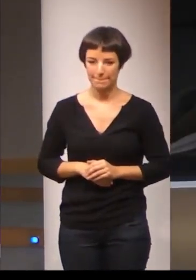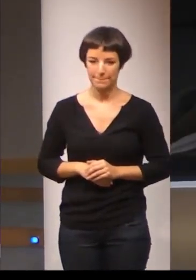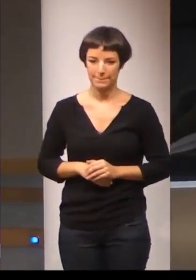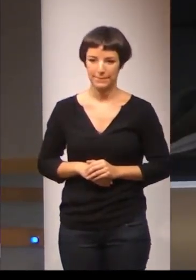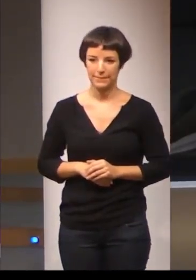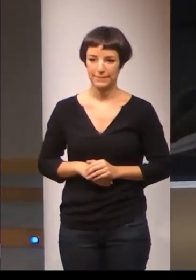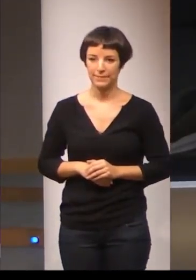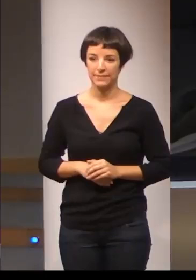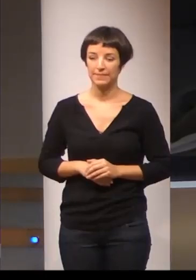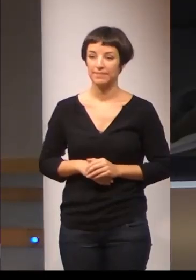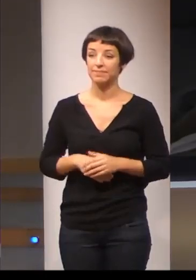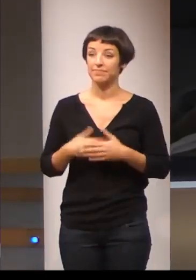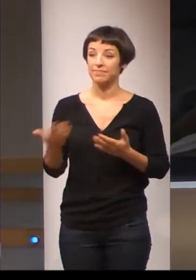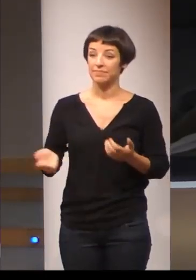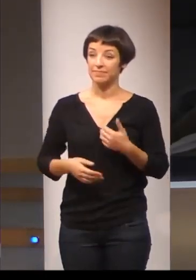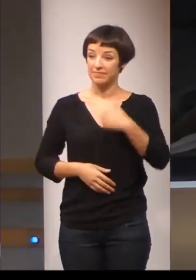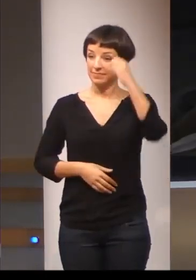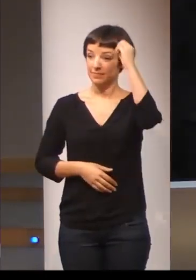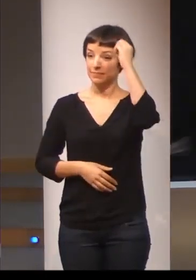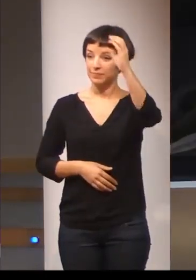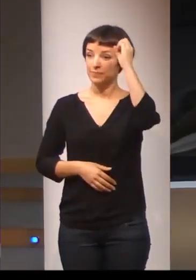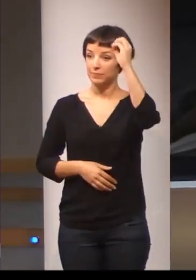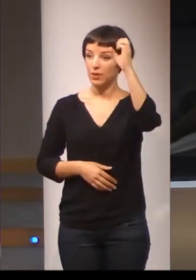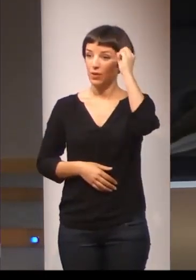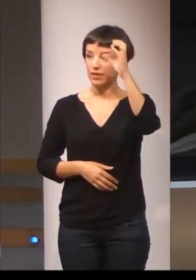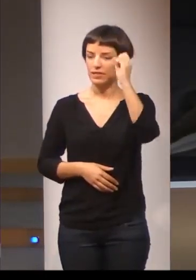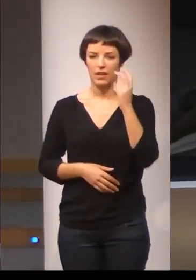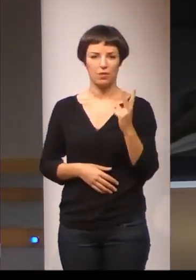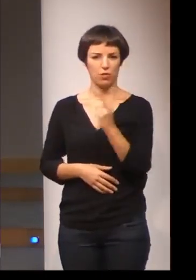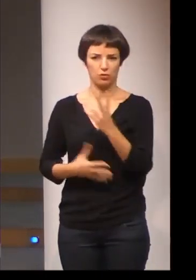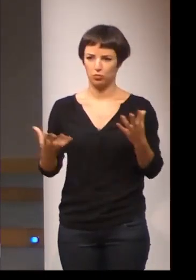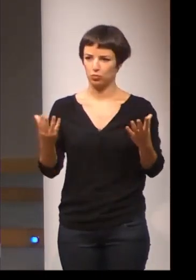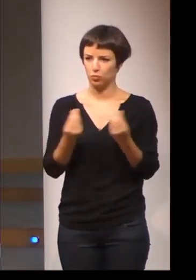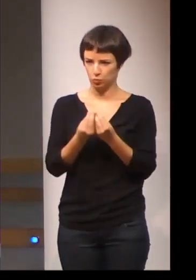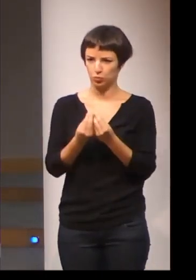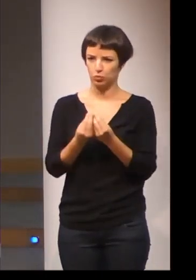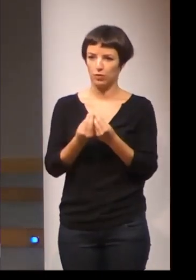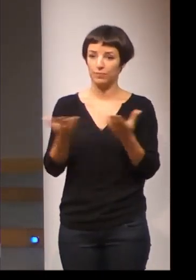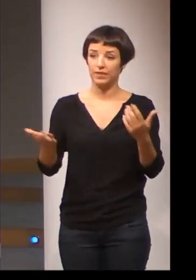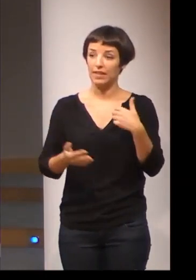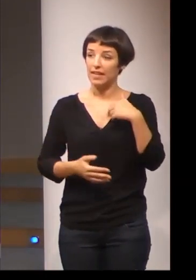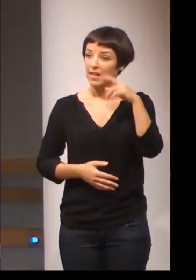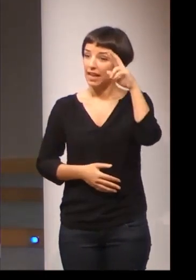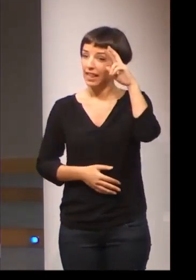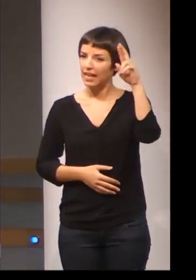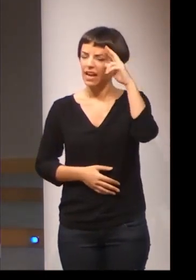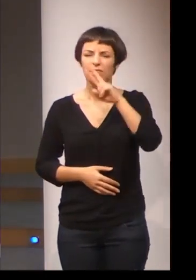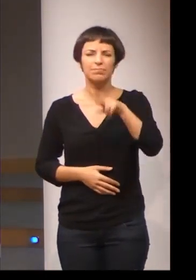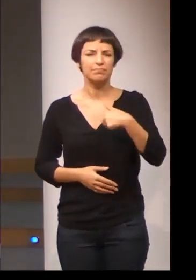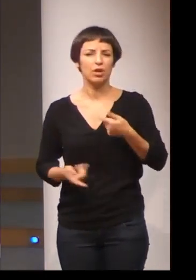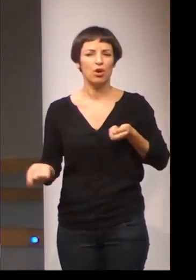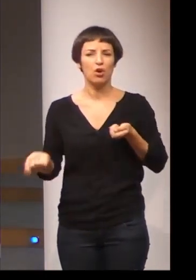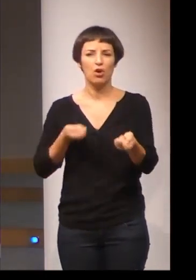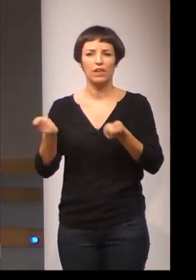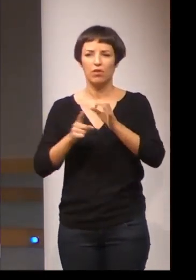Van a realizar la ponencia de manera conjunta los dos. Ricardo Moreno es el coordinador